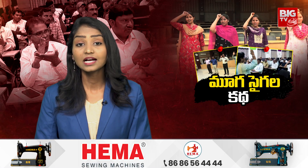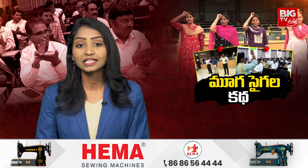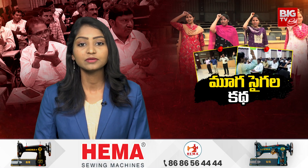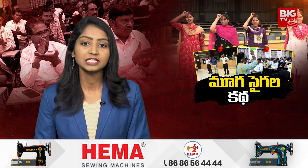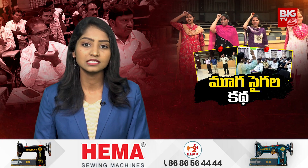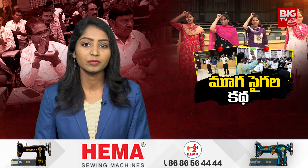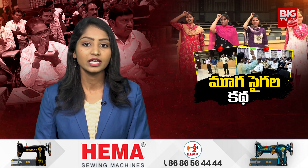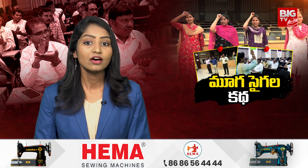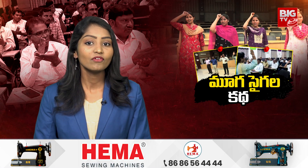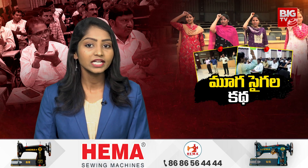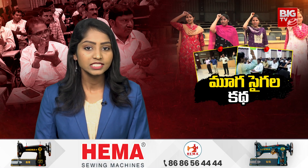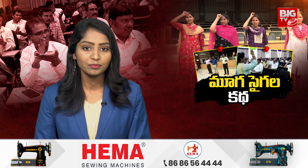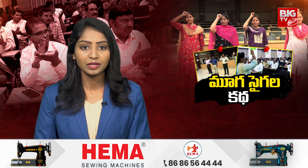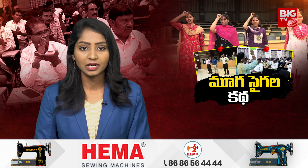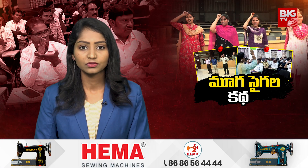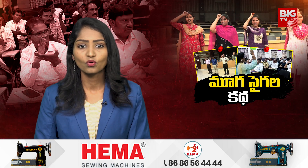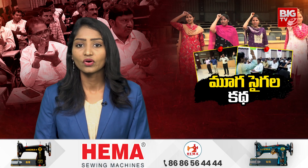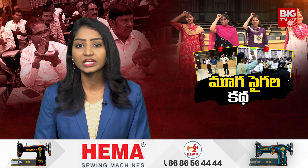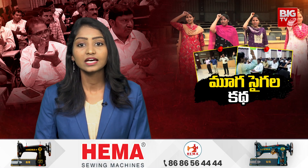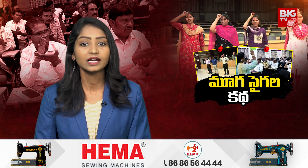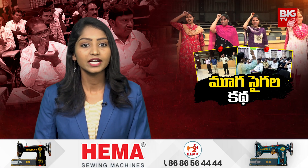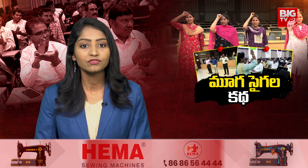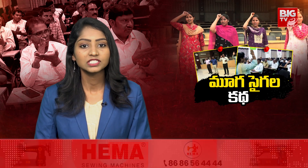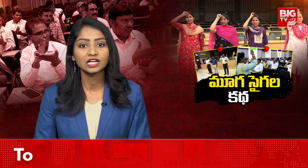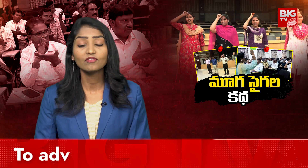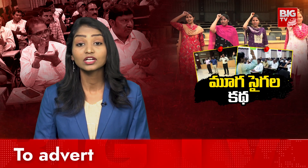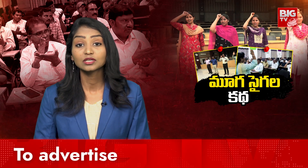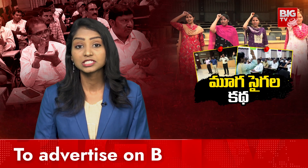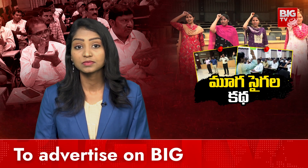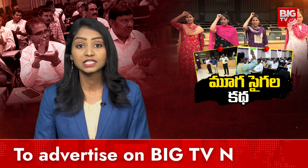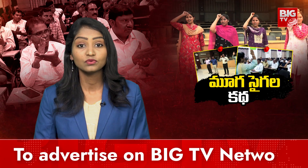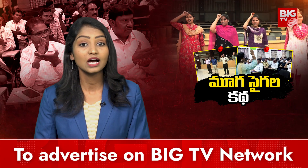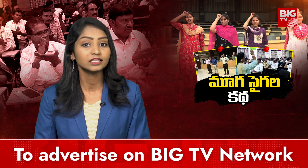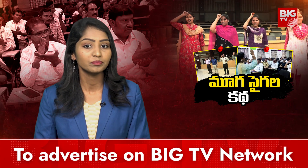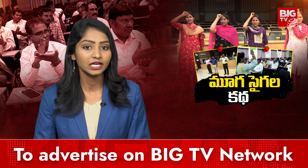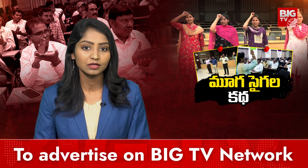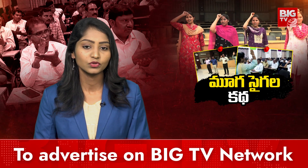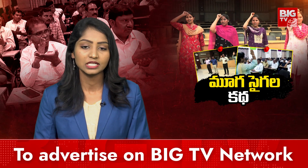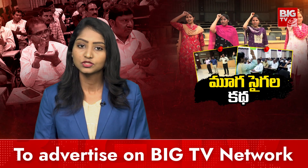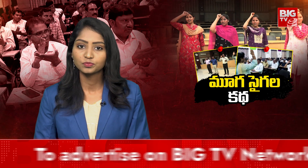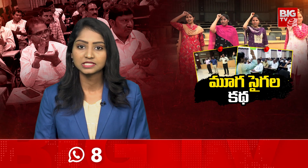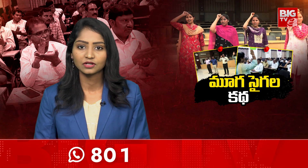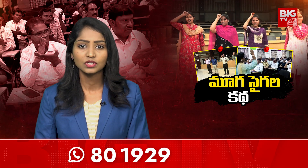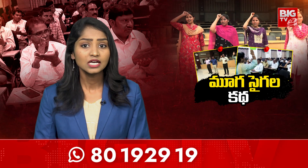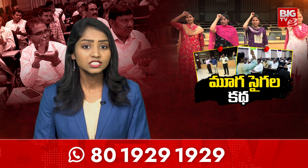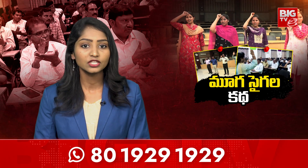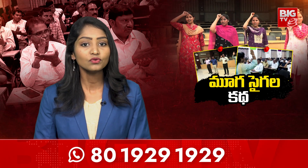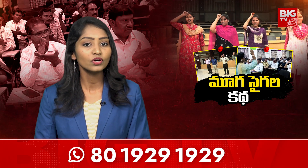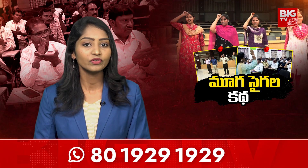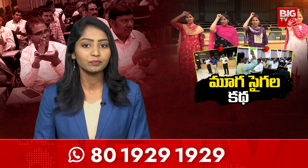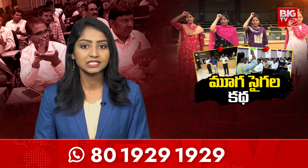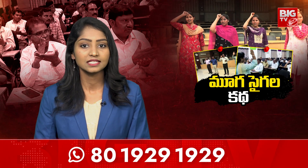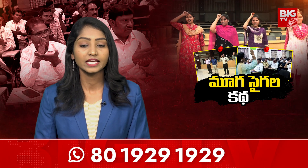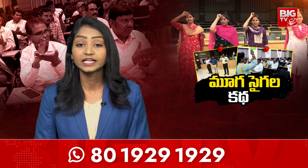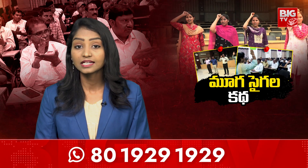పరిష్కరించడం కత్తి మీద సామే. వారికి చెప్పడం రాదు, ఒకవేళ రాయడం వచ్చినా వారు తమ సమస్యను కాగితంపై కలంతో రాసి చూపిస్తారు.